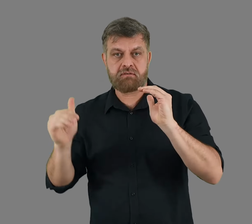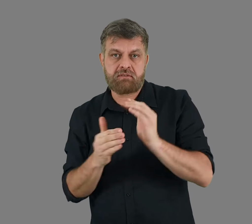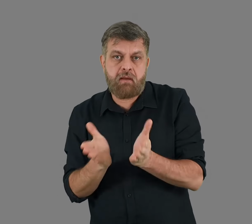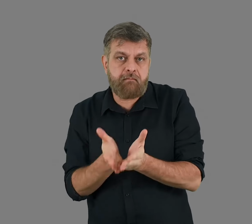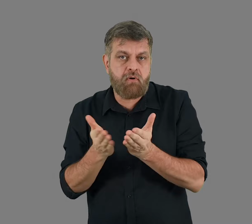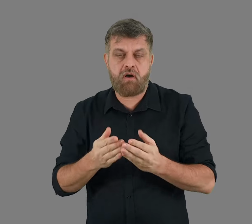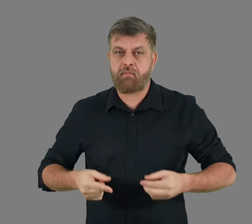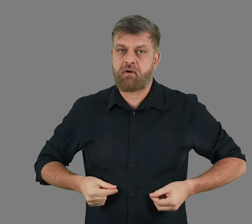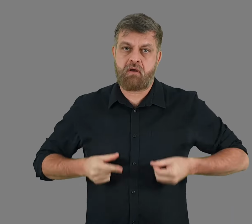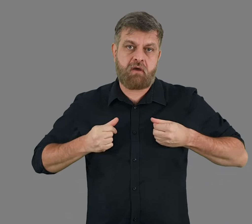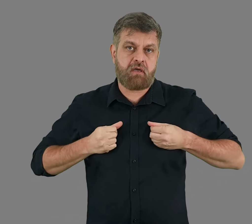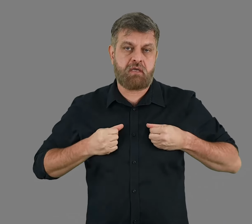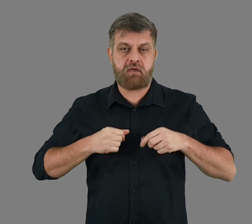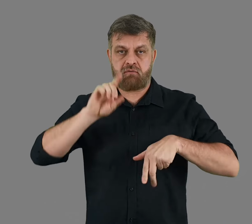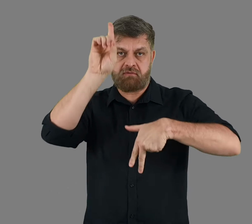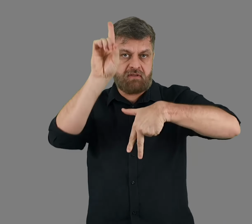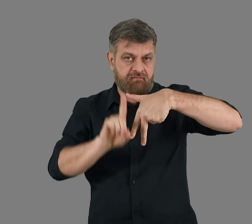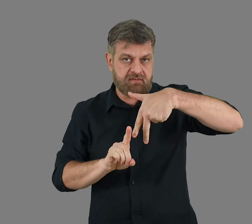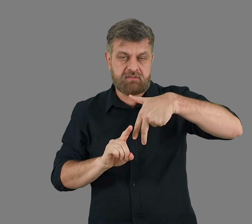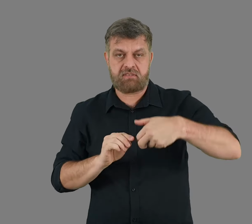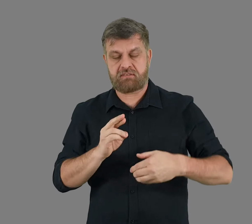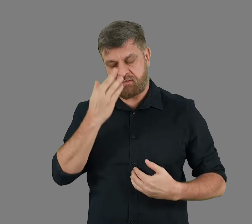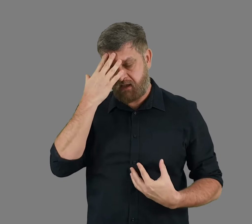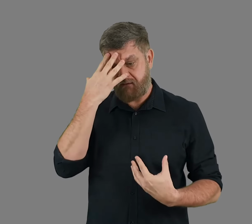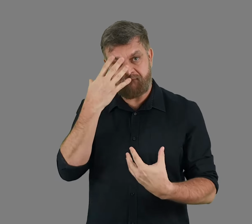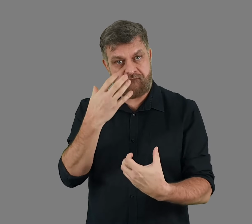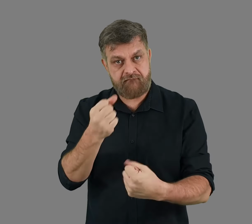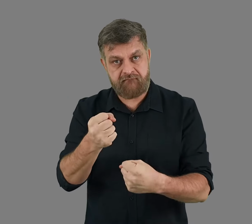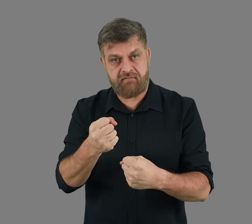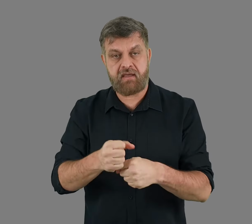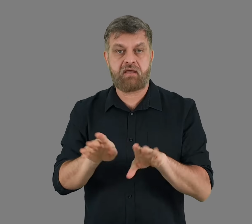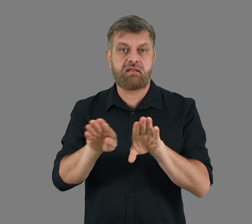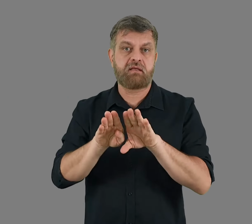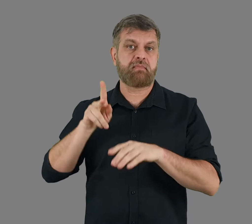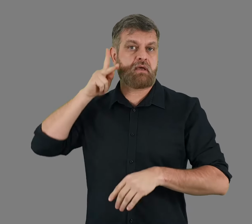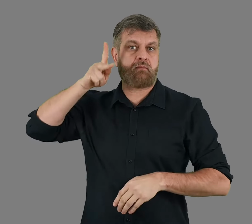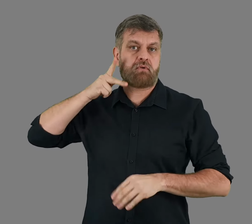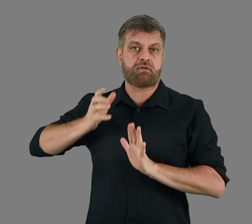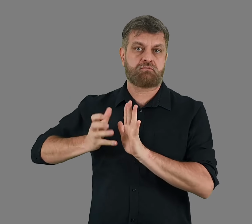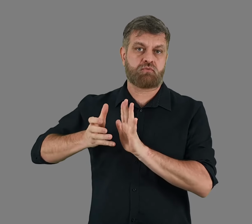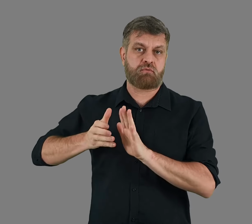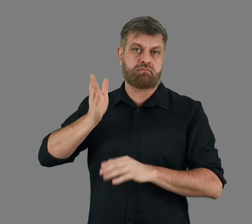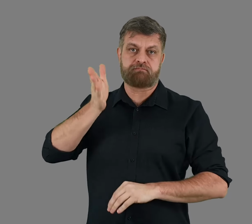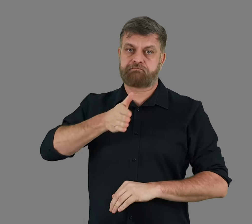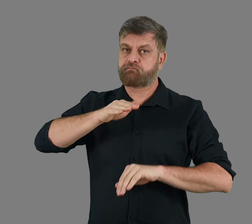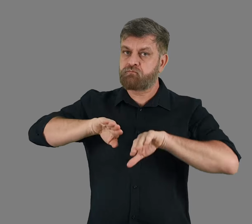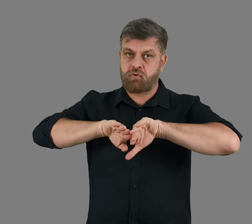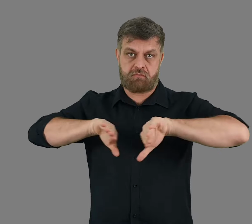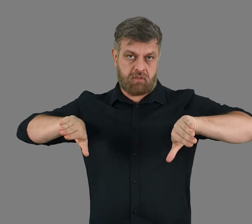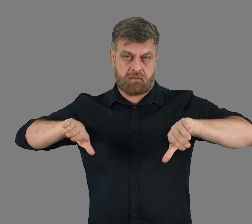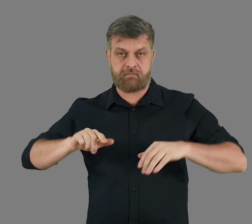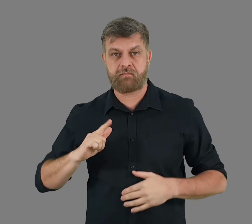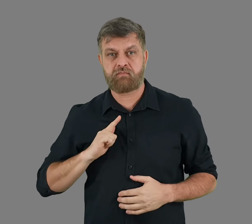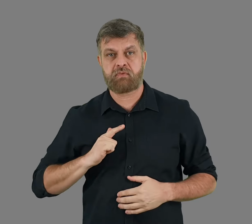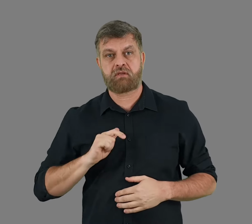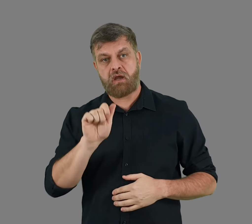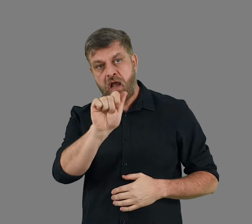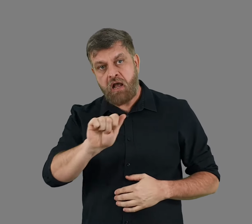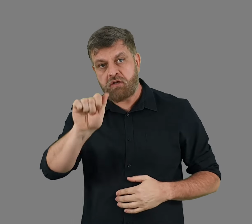credo político ou religioso. Parágrafo único. A ASSUCAMP é uma associação de assistência social